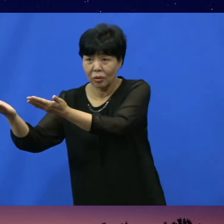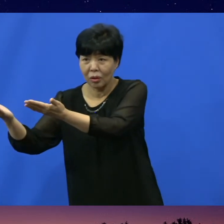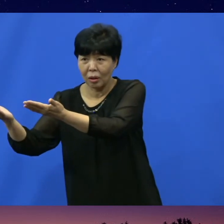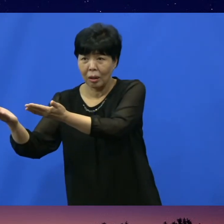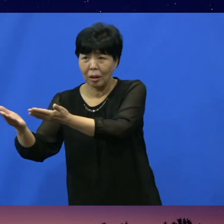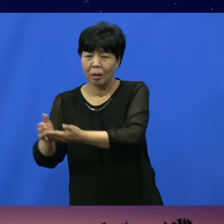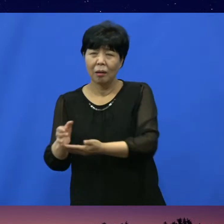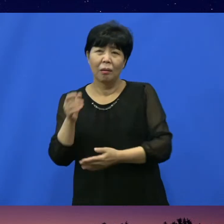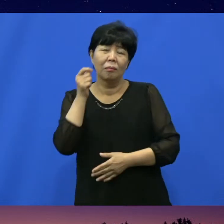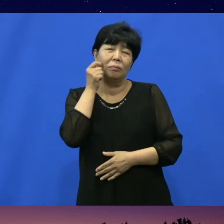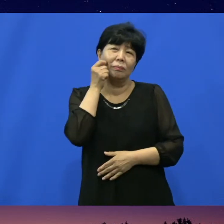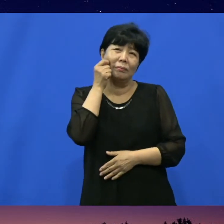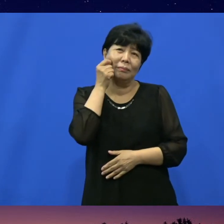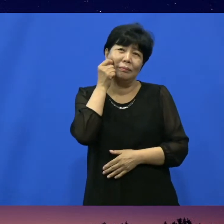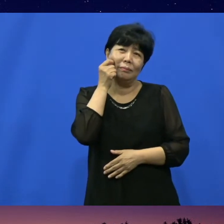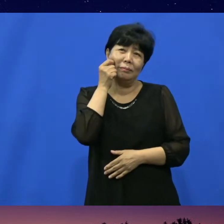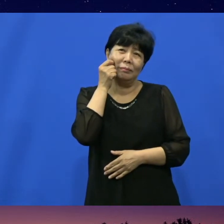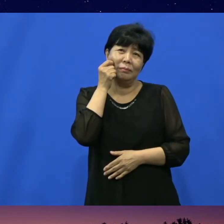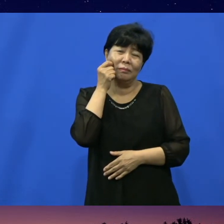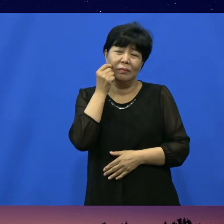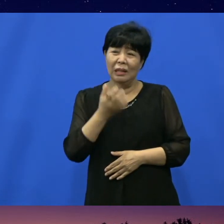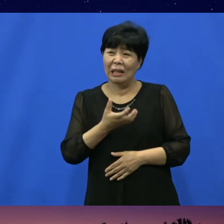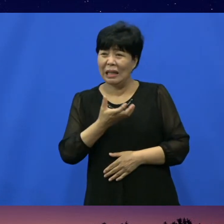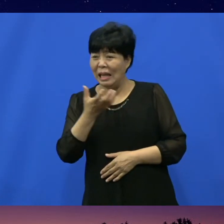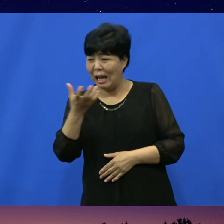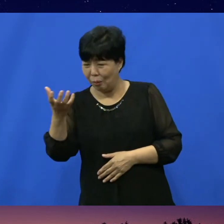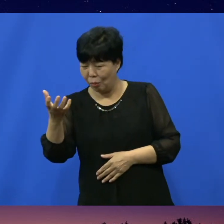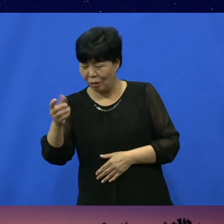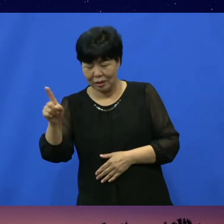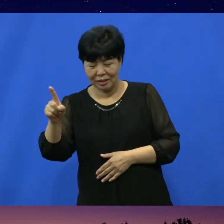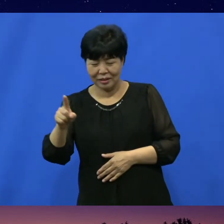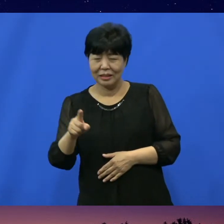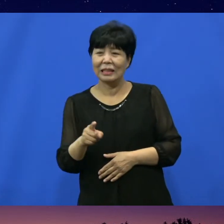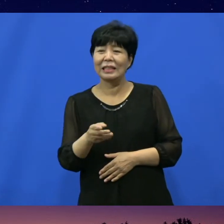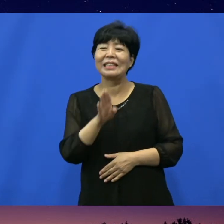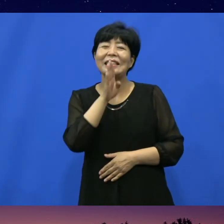그렇지 않아. 양보한다는 사랑 아니에요.